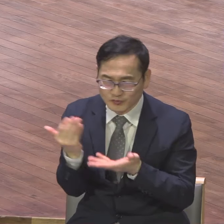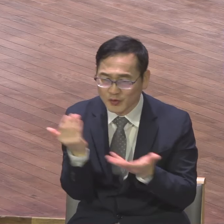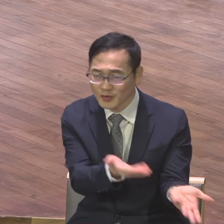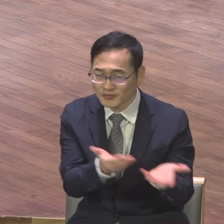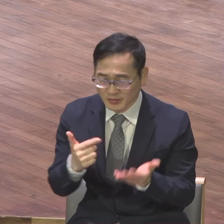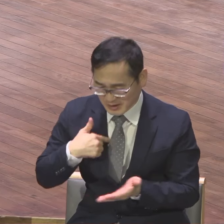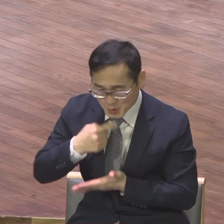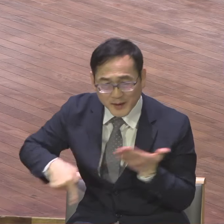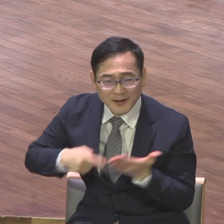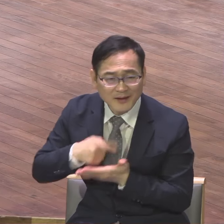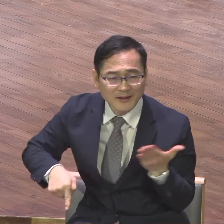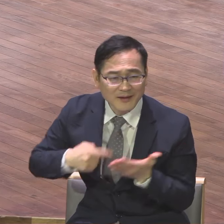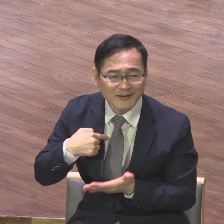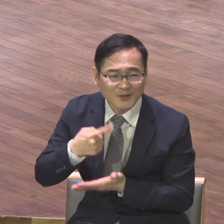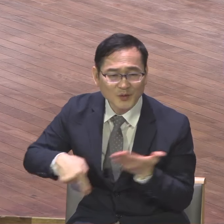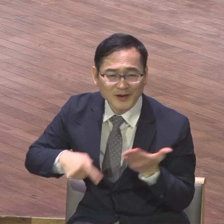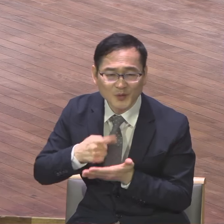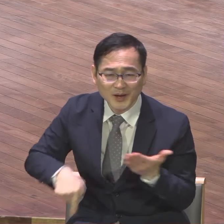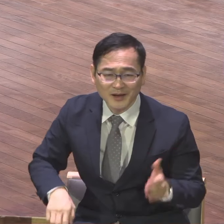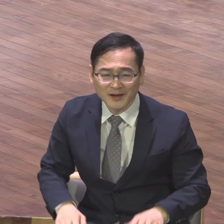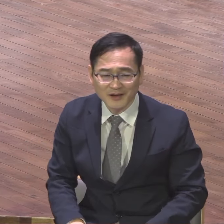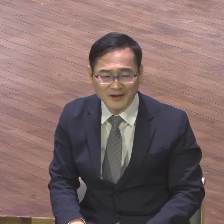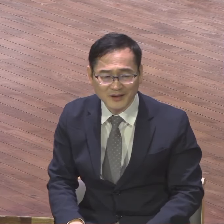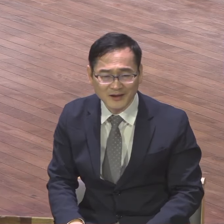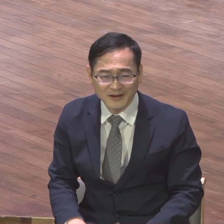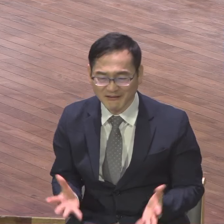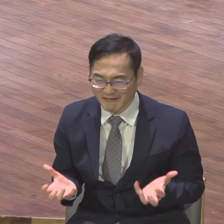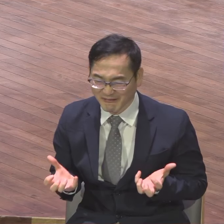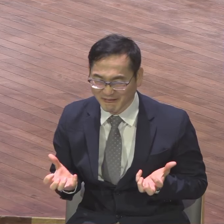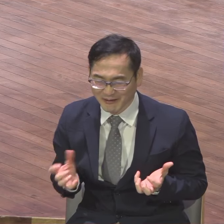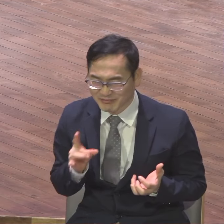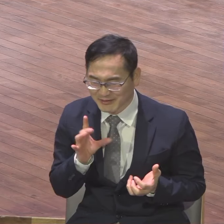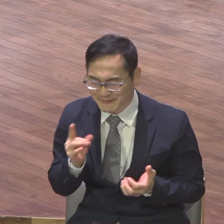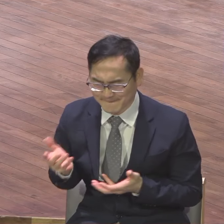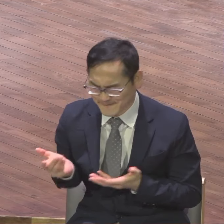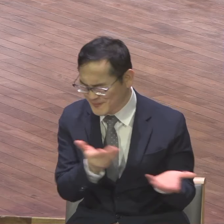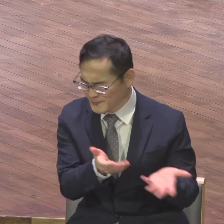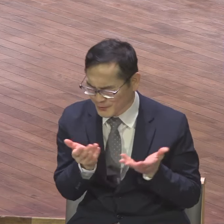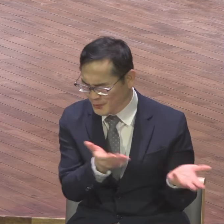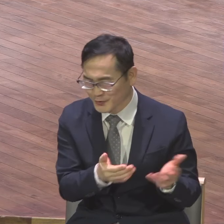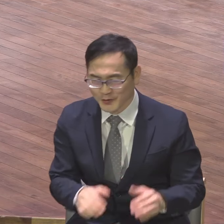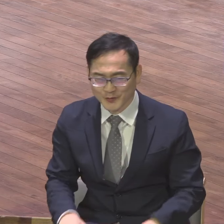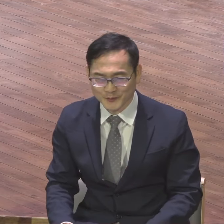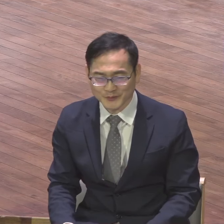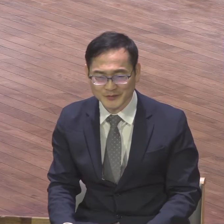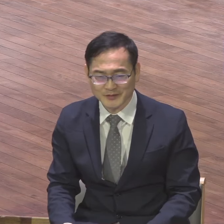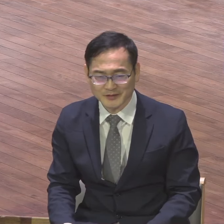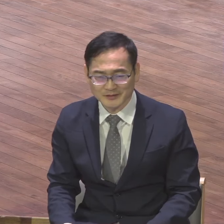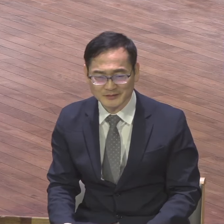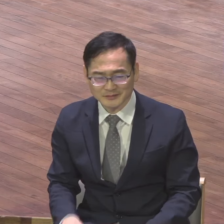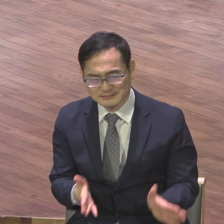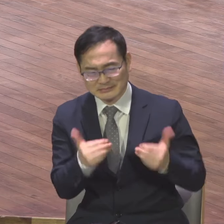희생이 손해지요. 물질 손해, 시간 손해, 뭐 자존심 손해.